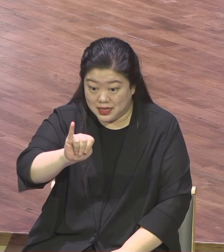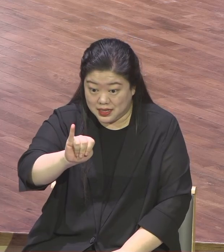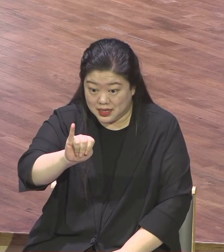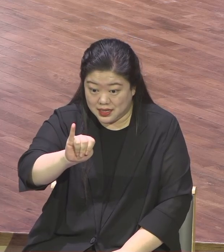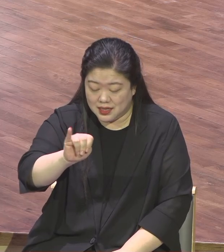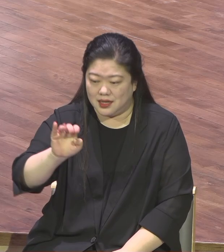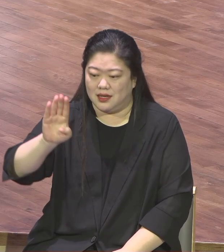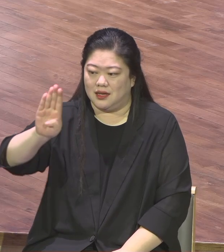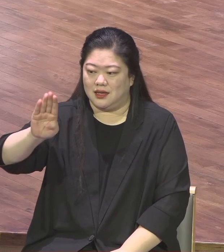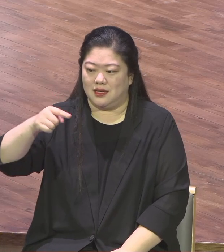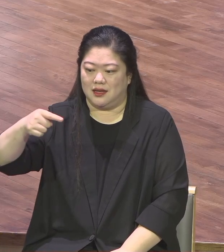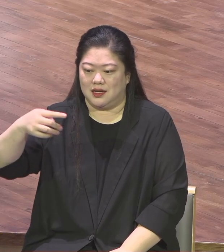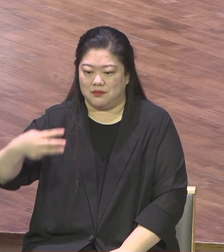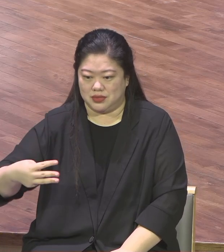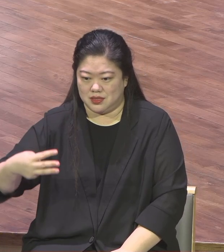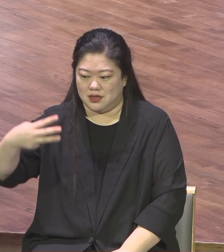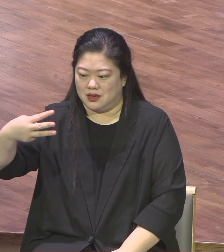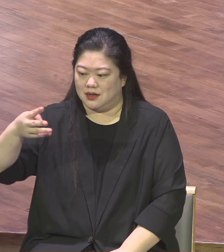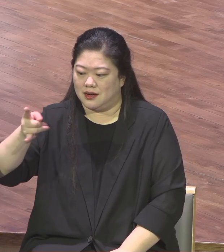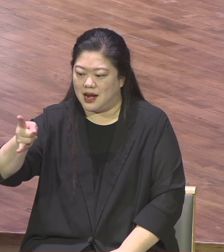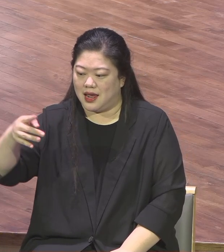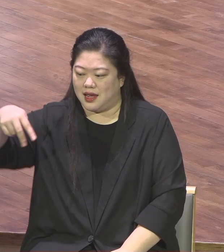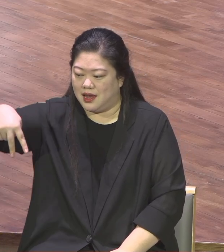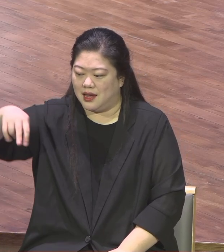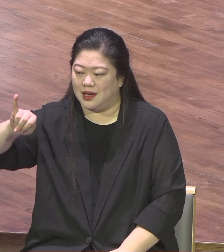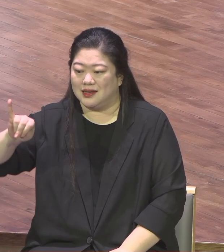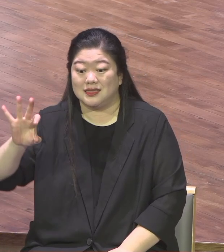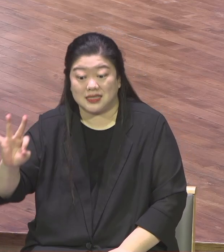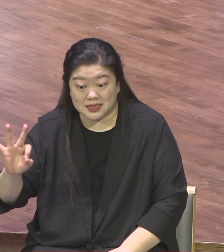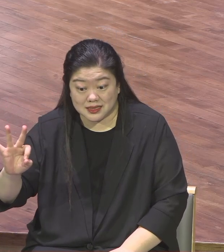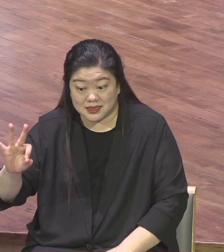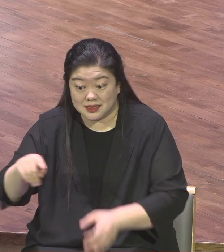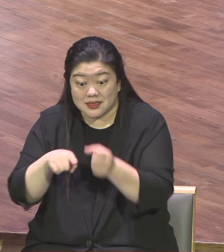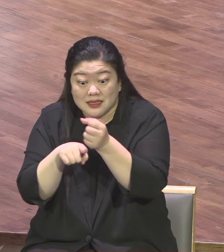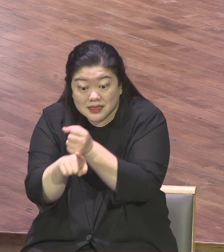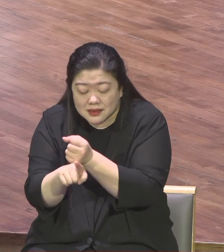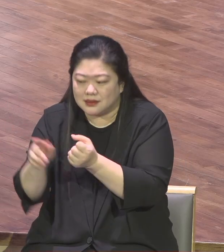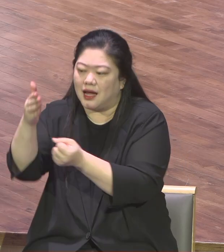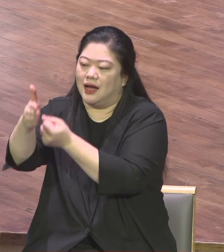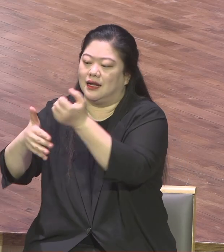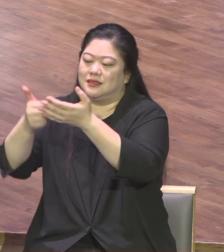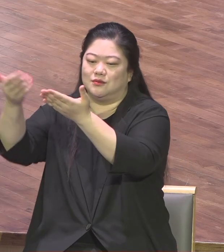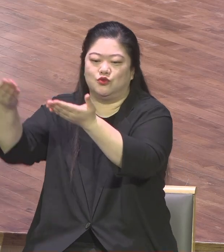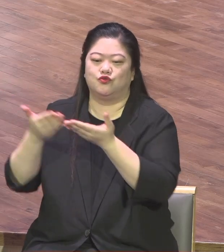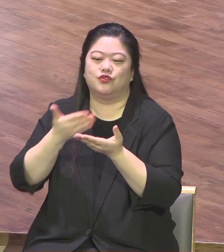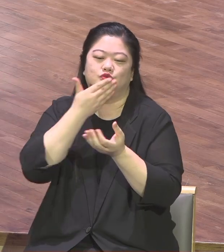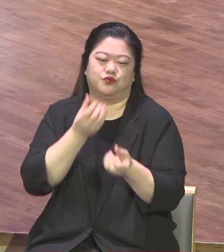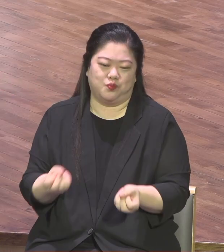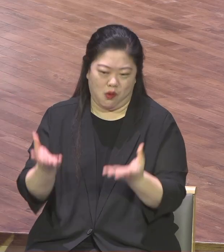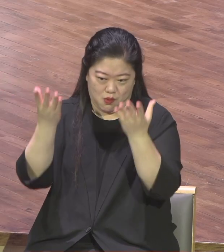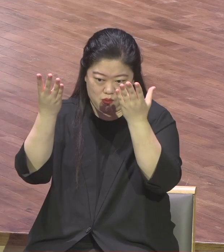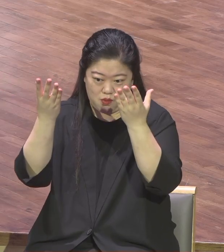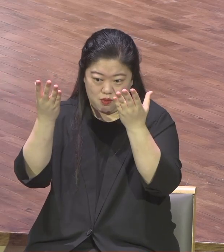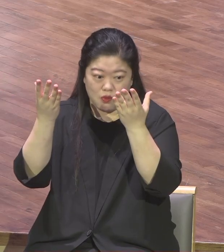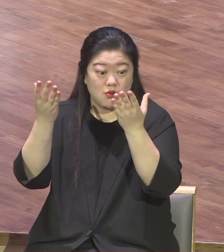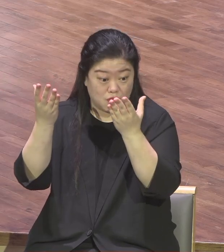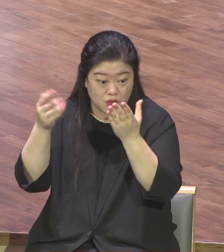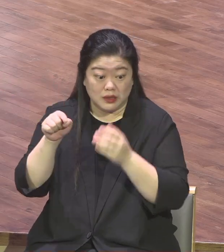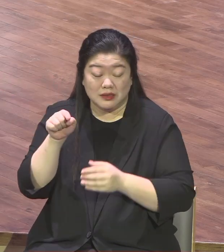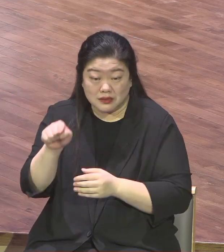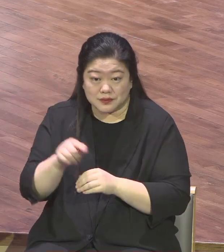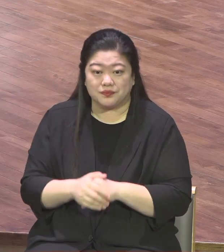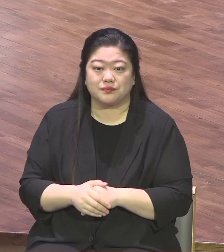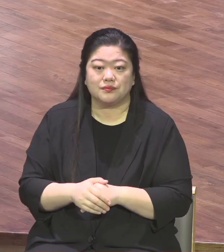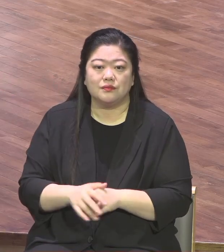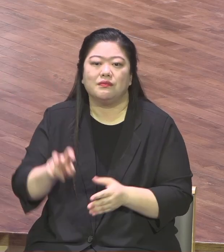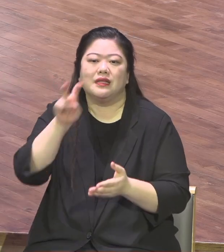이 축복을 사실적으로 체험하고 있기 때문이다. 그래서 찬송하리로다. 하나님 곧 우리